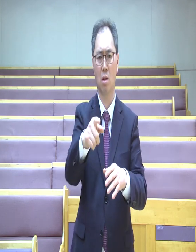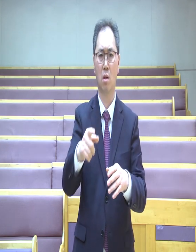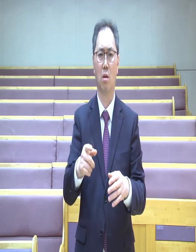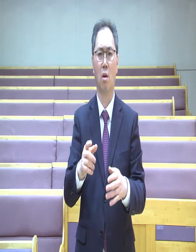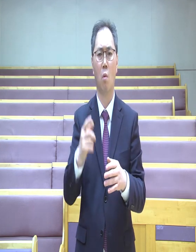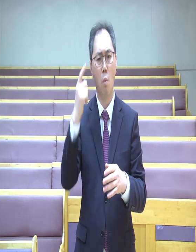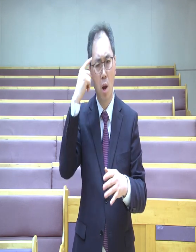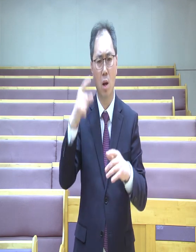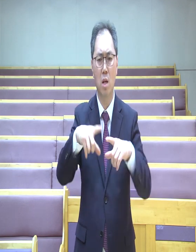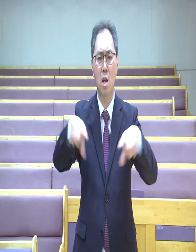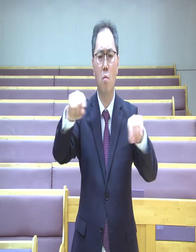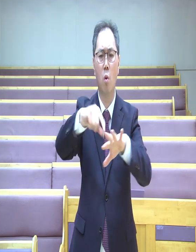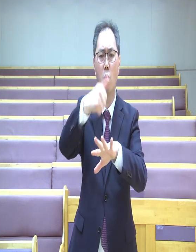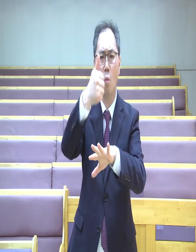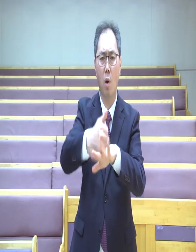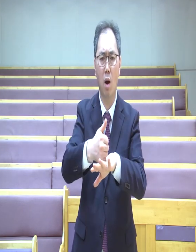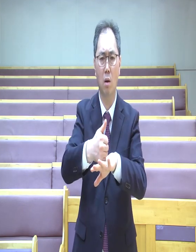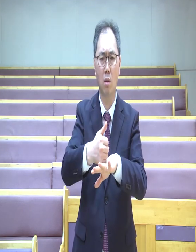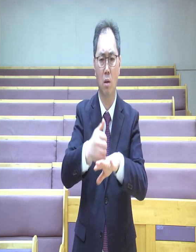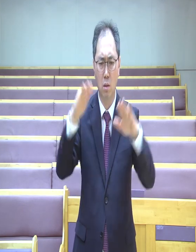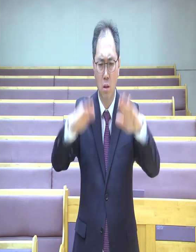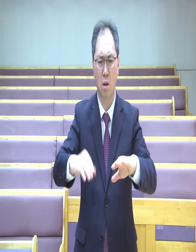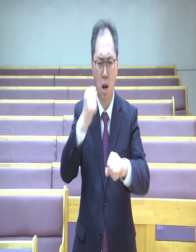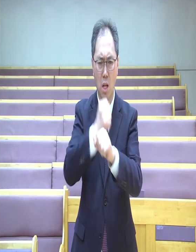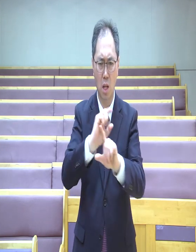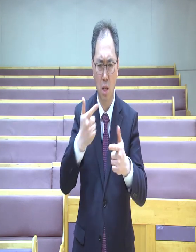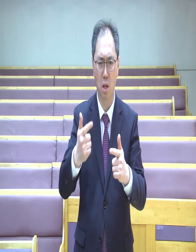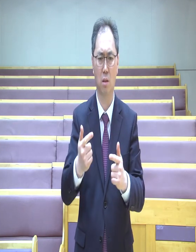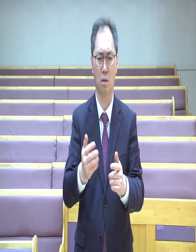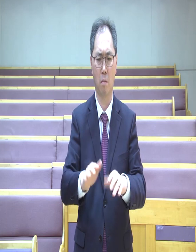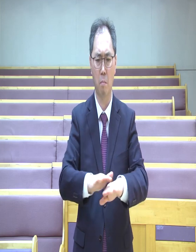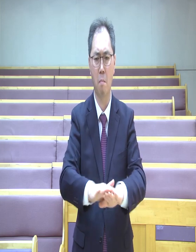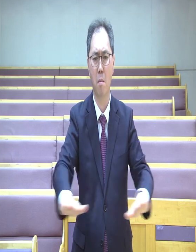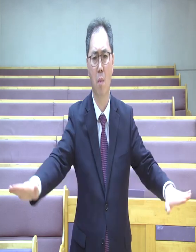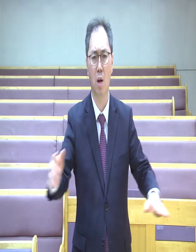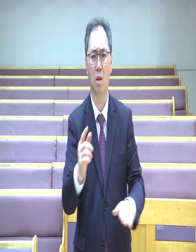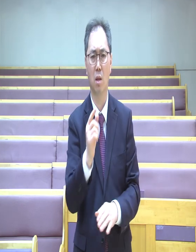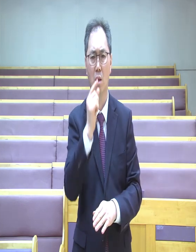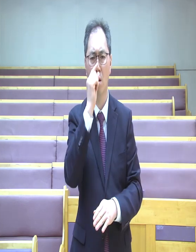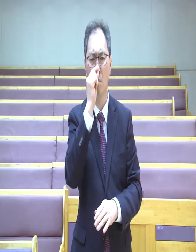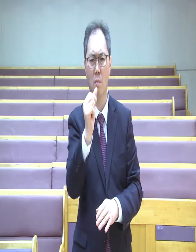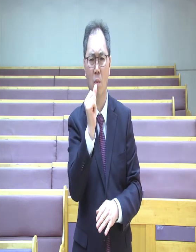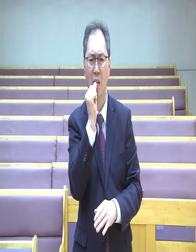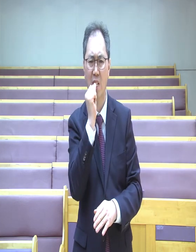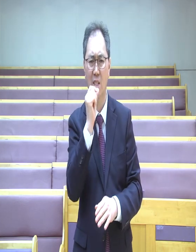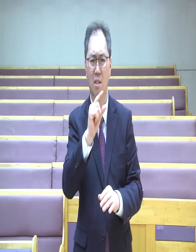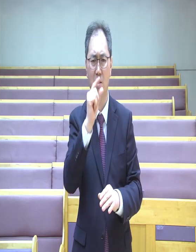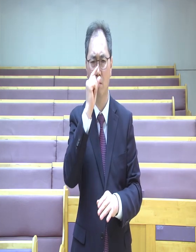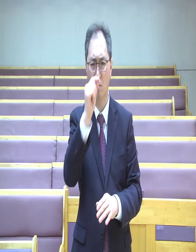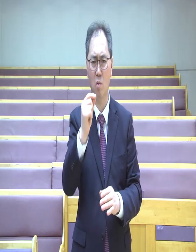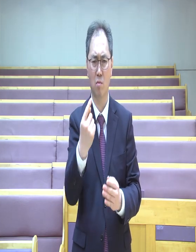박아 그것을 뒤집어 놓은 그 목길을 맨발로 걷는 고문을 자행합니다.